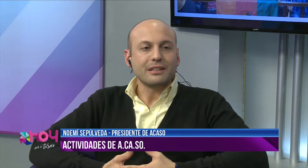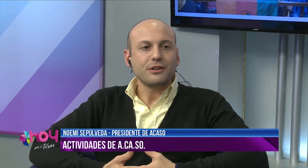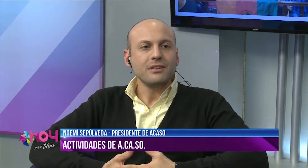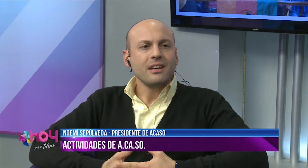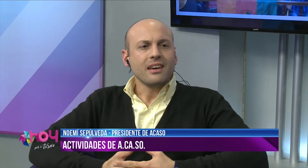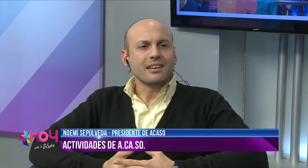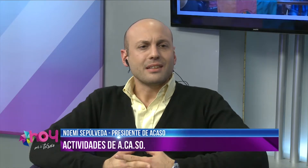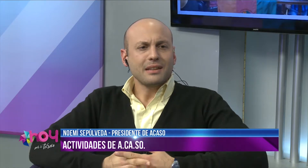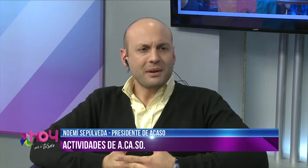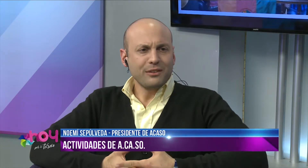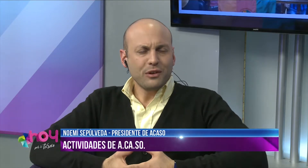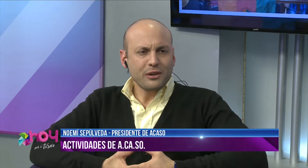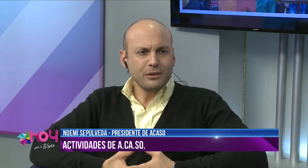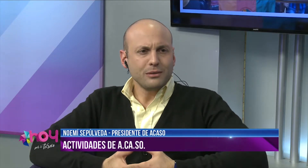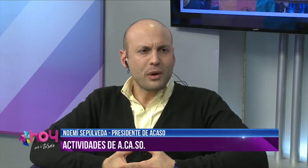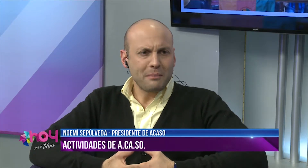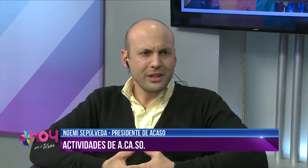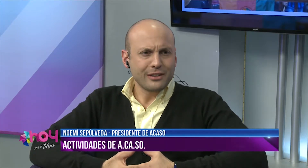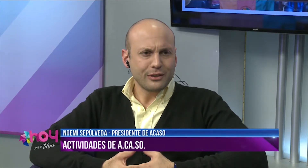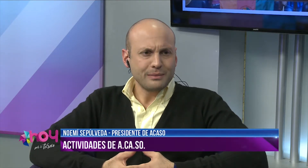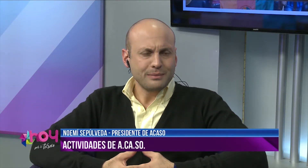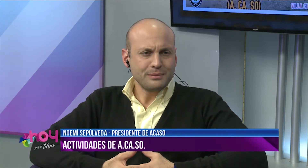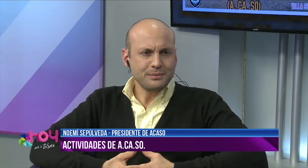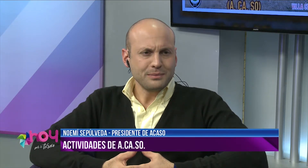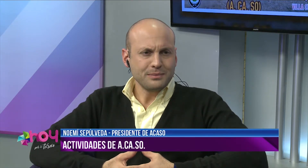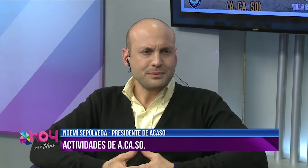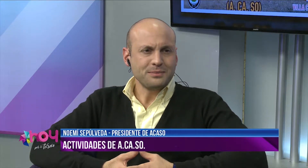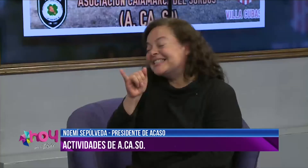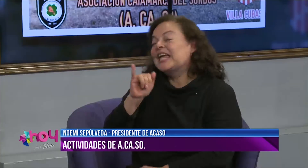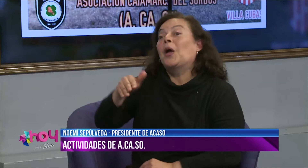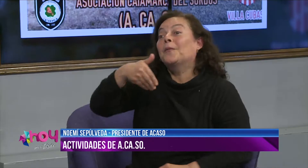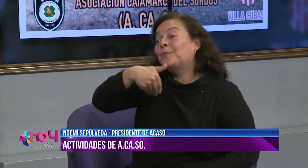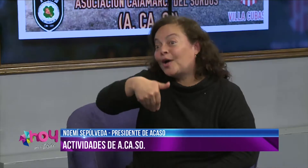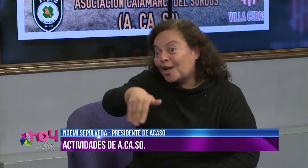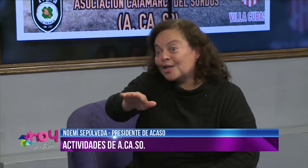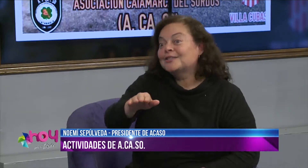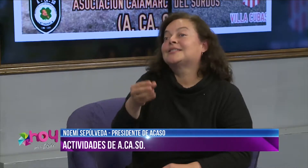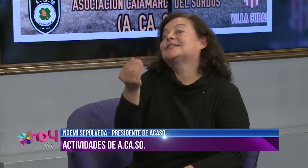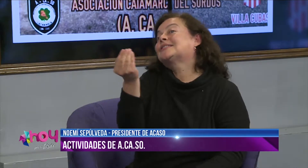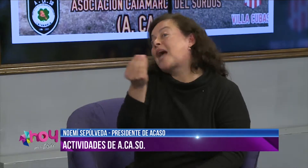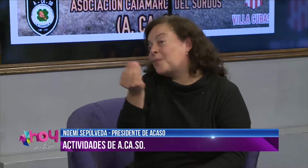Fundación. Se está trabajando ahora con un campeonato. Sí, así es. El próximo